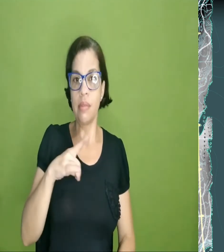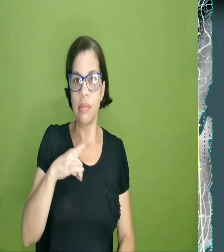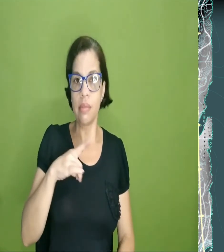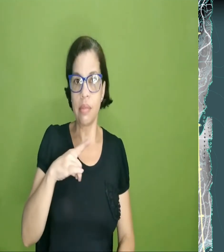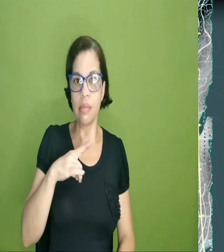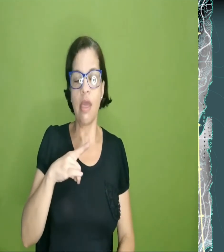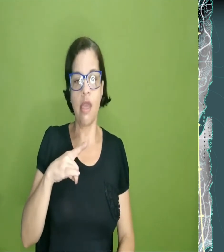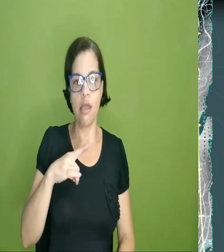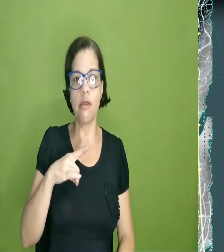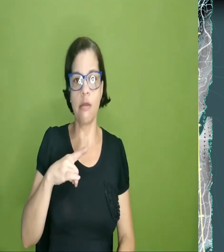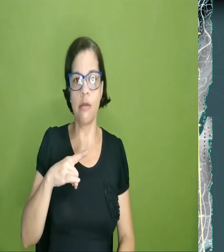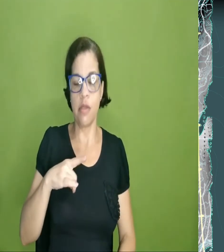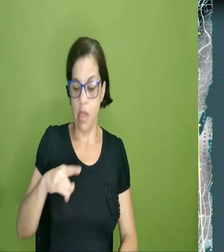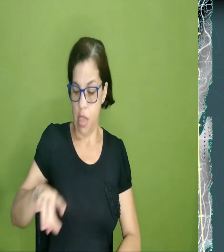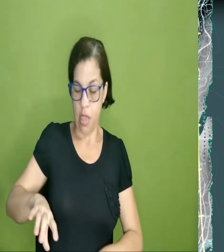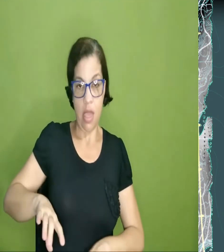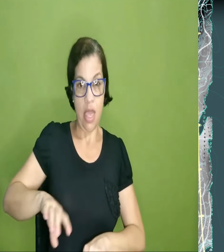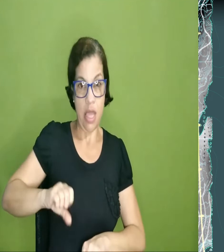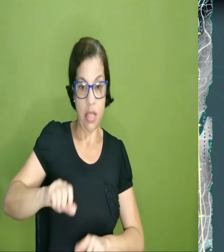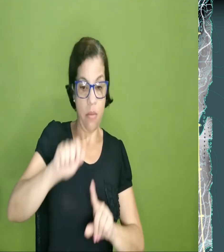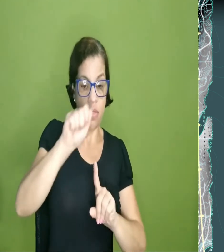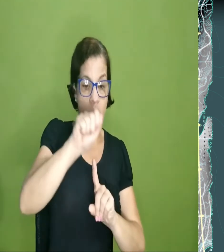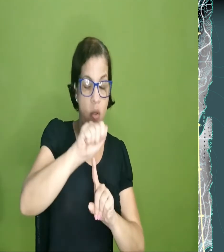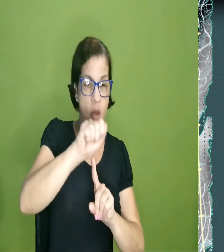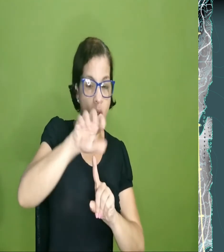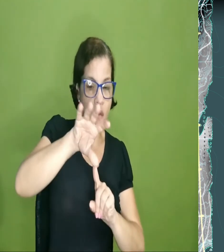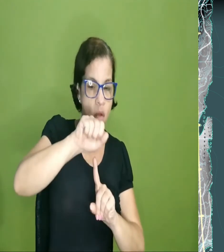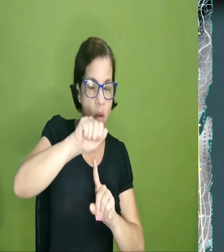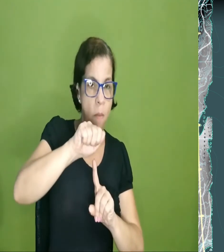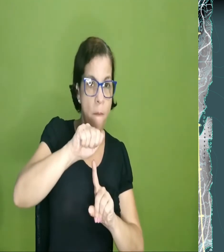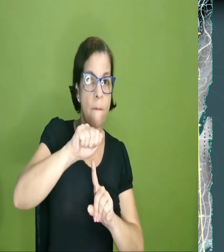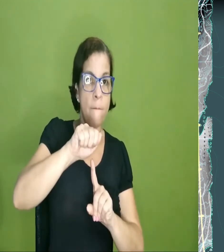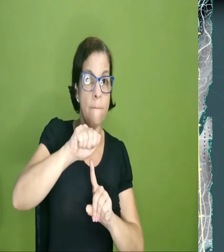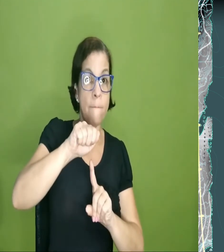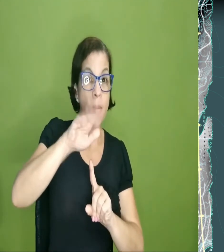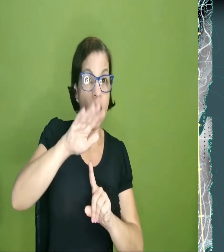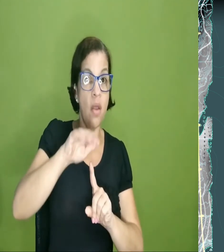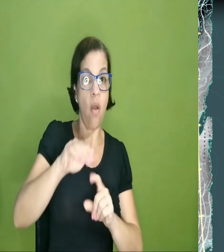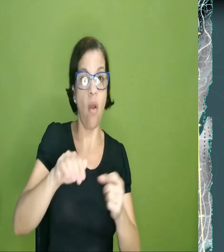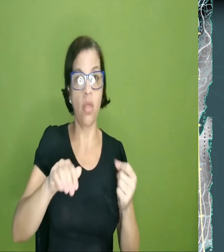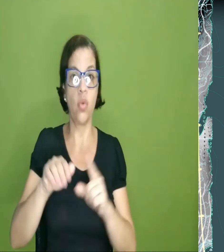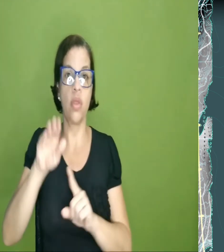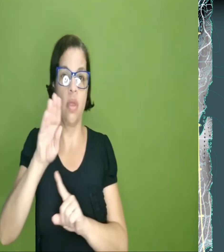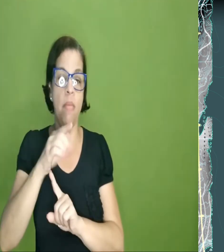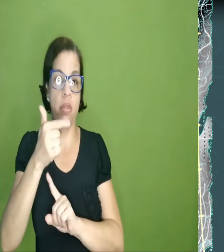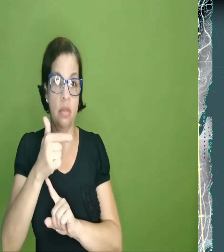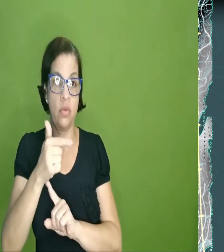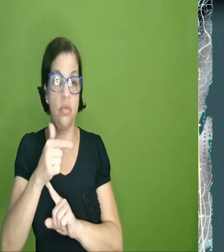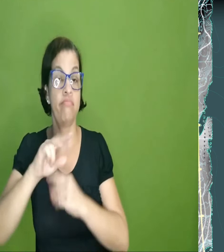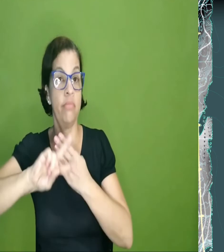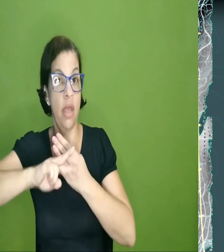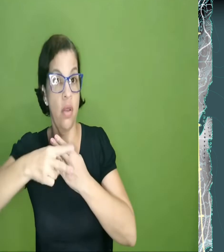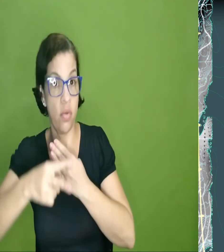quantidade, uma expressão de receptores alfa-1 muito maior do que beta-2. Assim, o efeito final